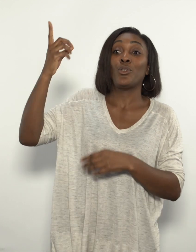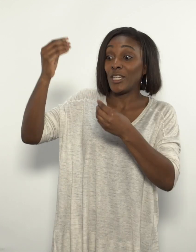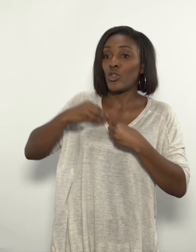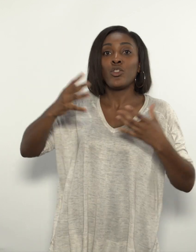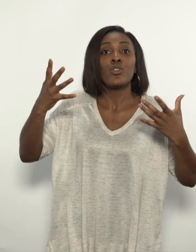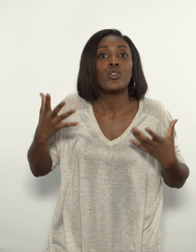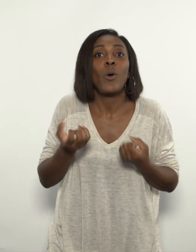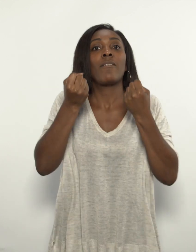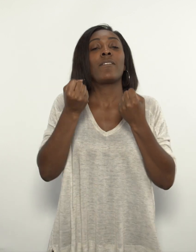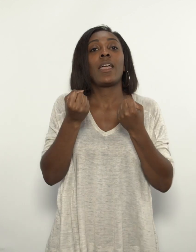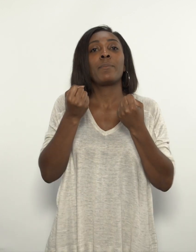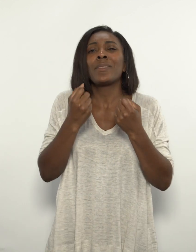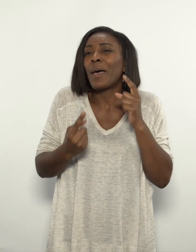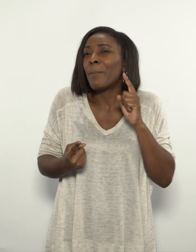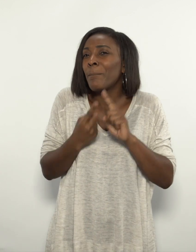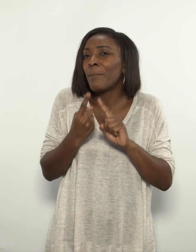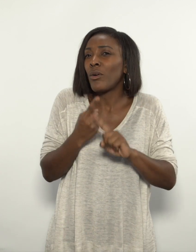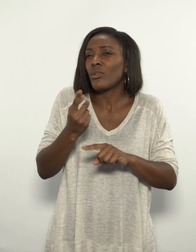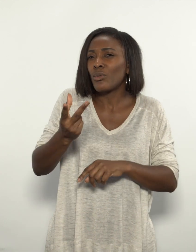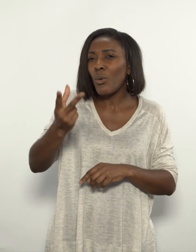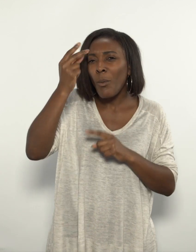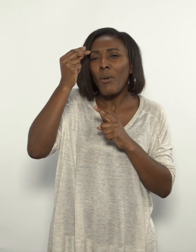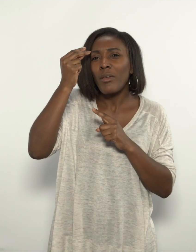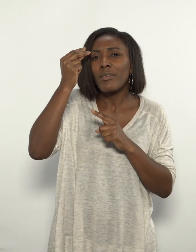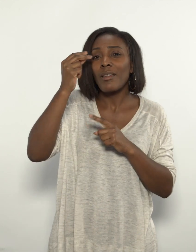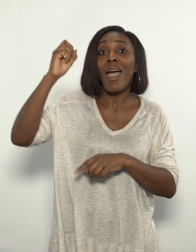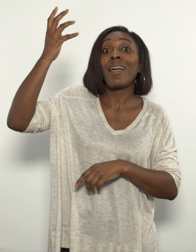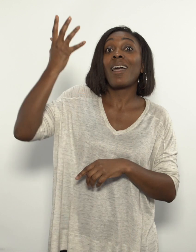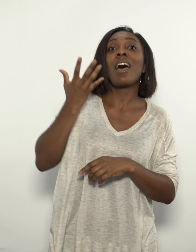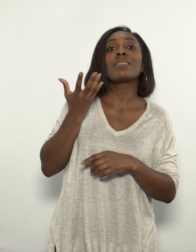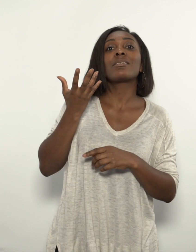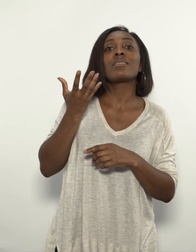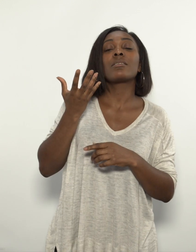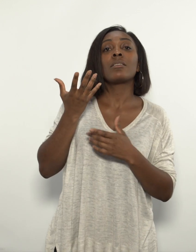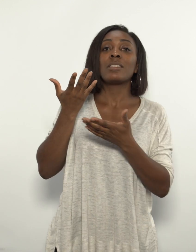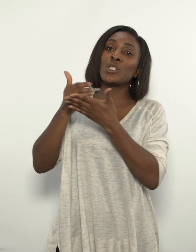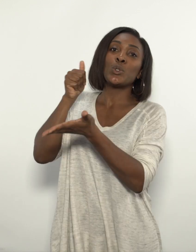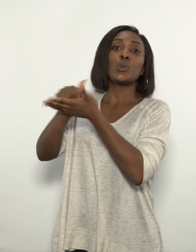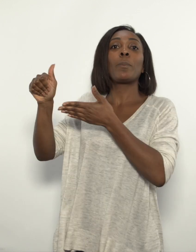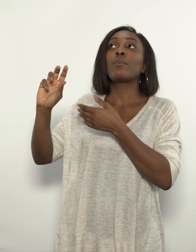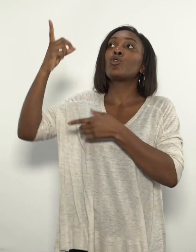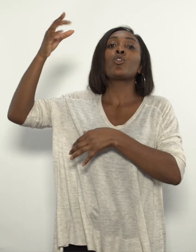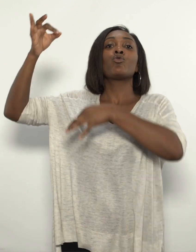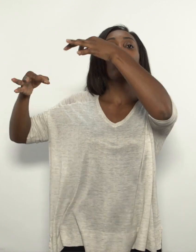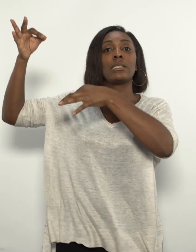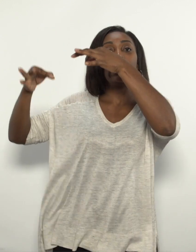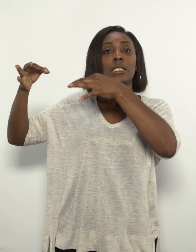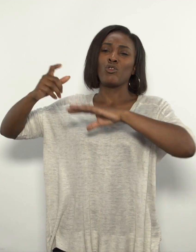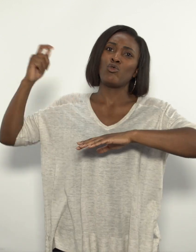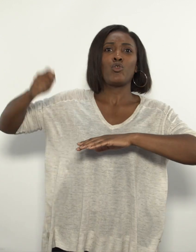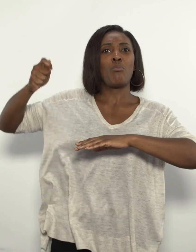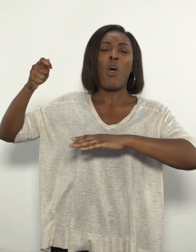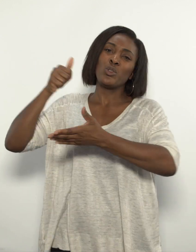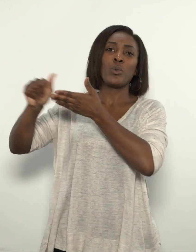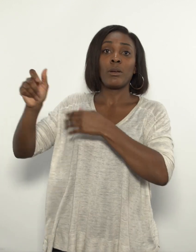qui nous sauve. Et il est important aussi de comprendre que la grâce ne supprime pas la justice de Dieu. La grâce ne